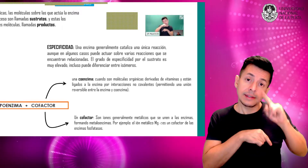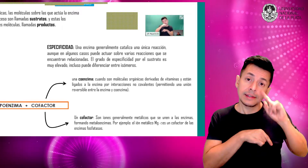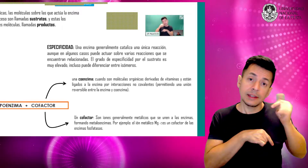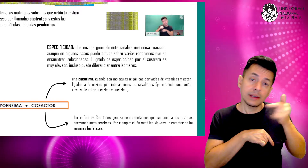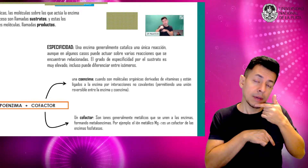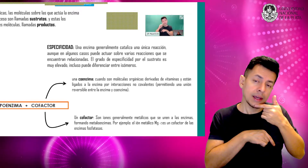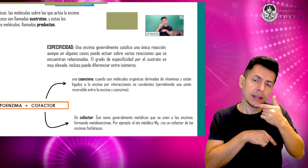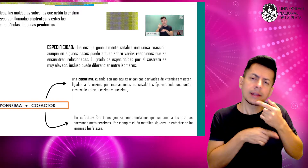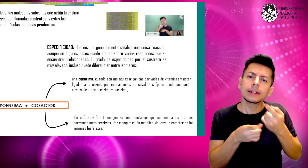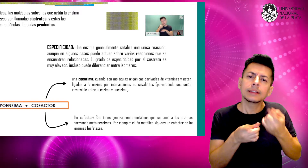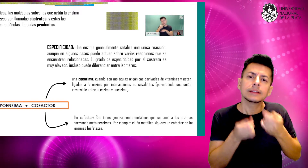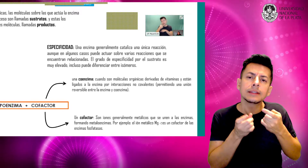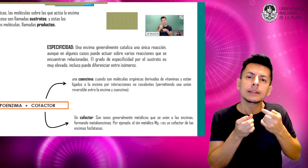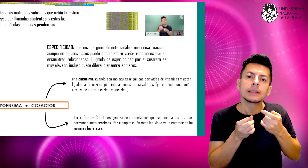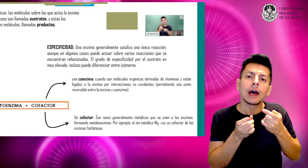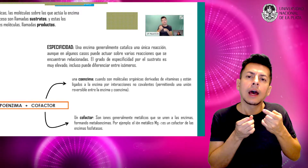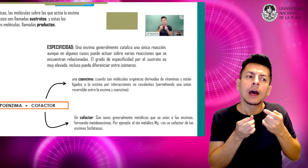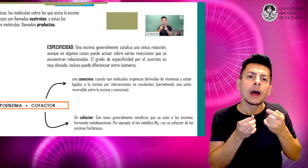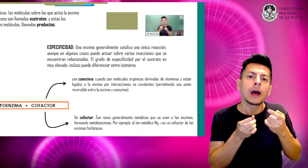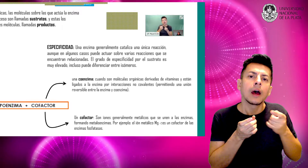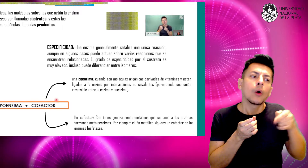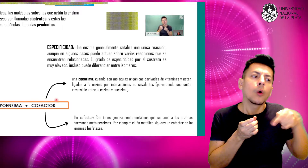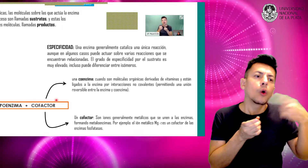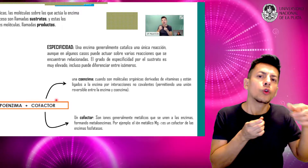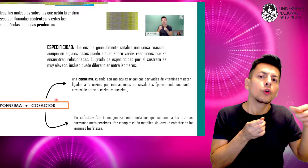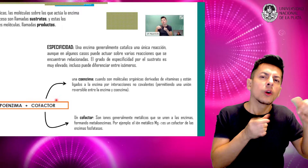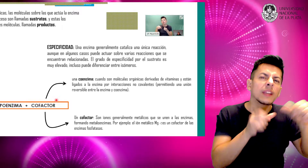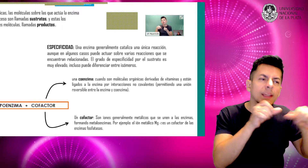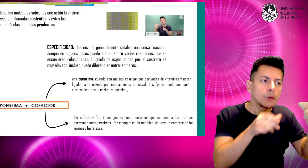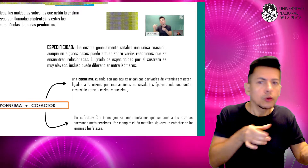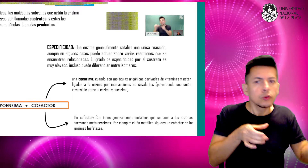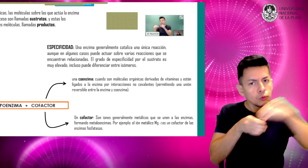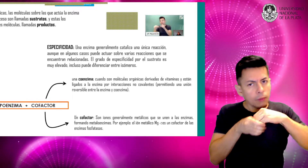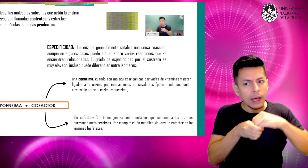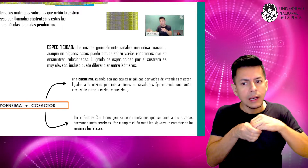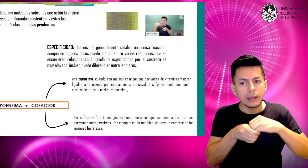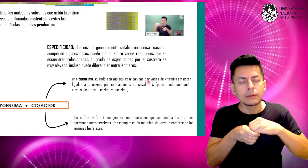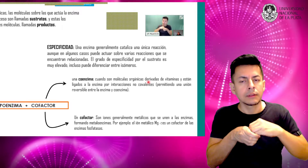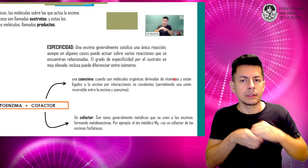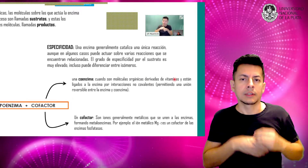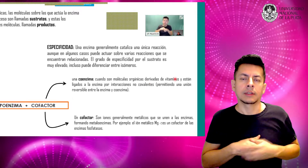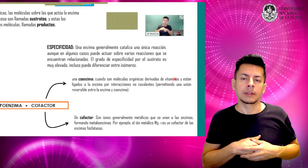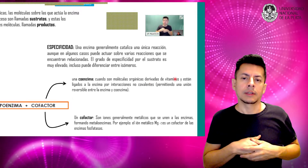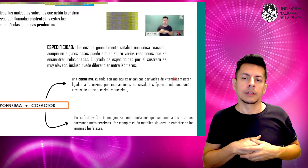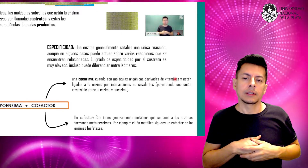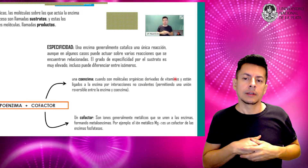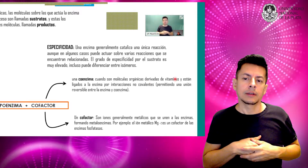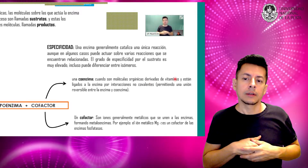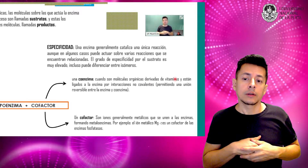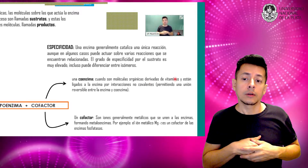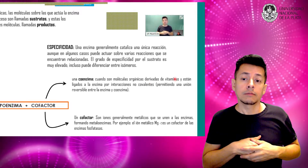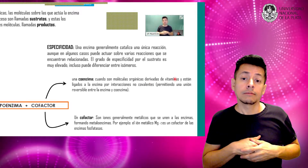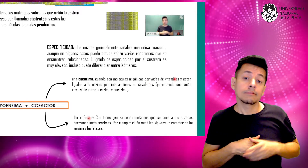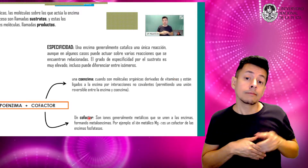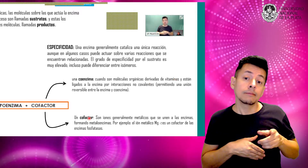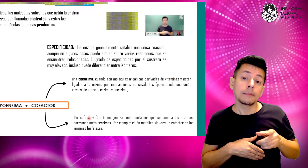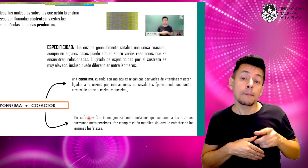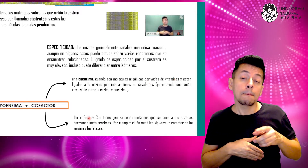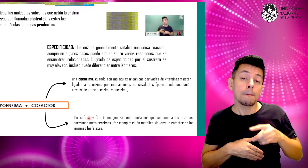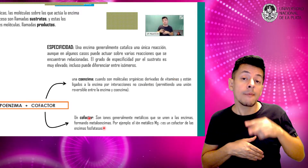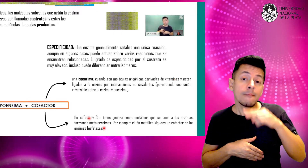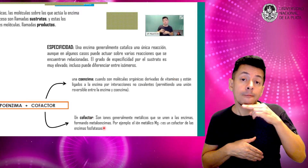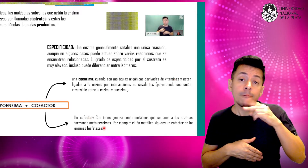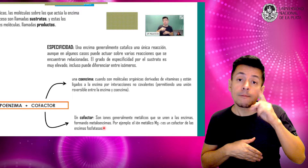compuesto químico más para poder cumplir su función. O moléculas derivadas de vitaminas o